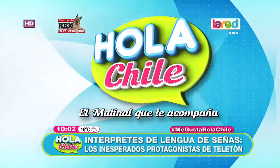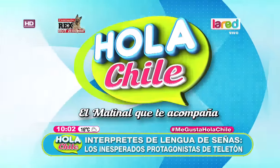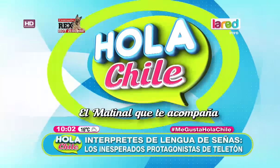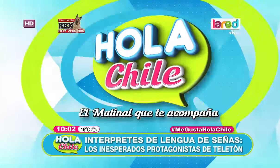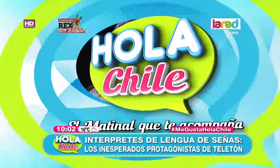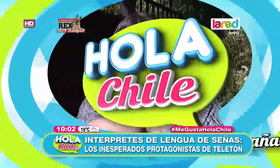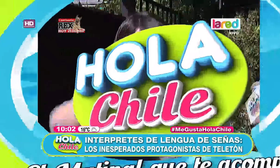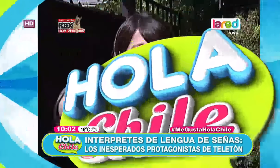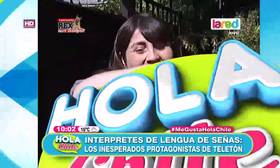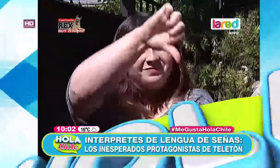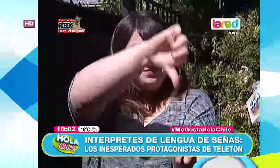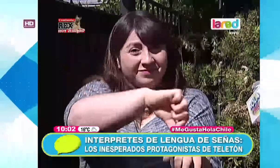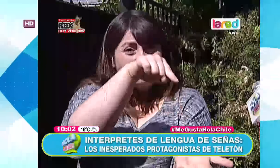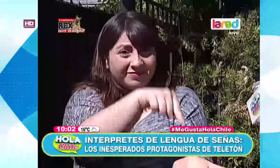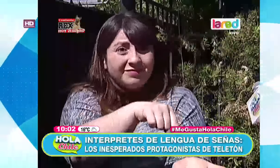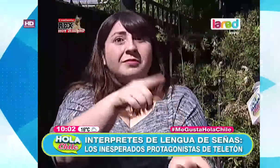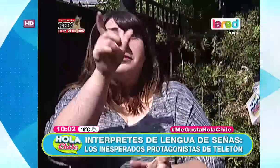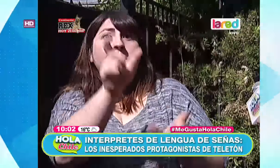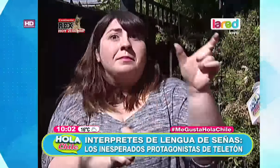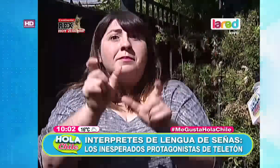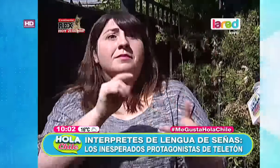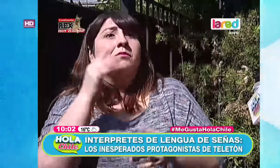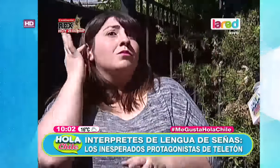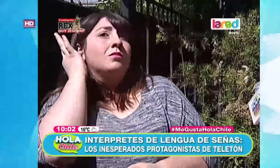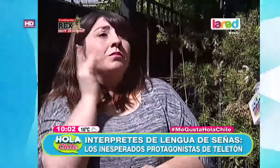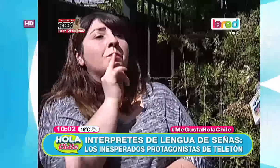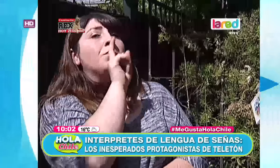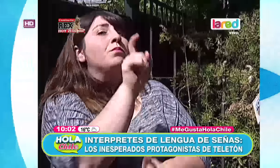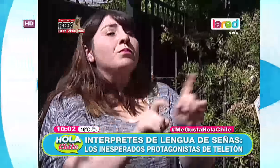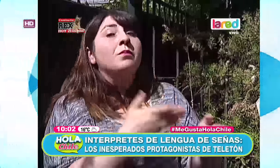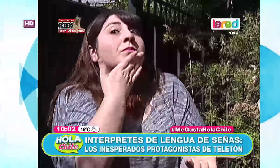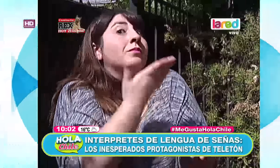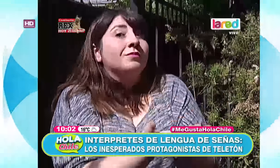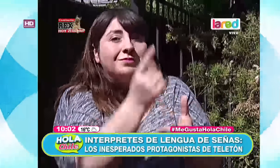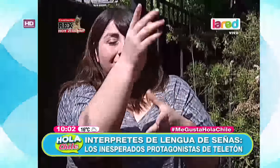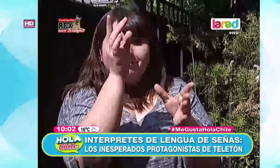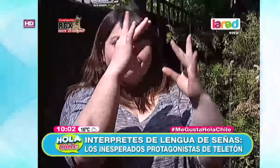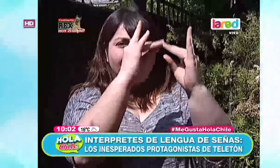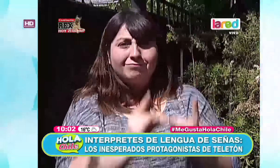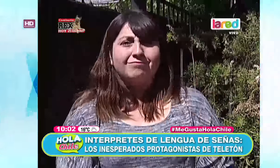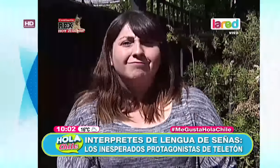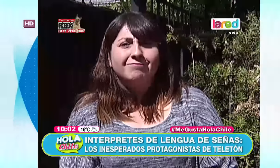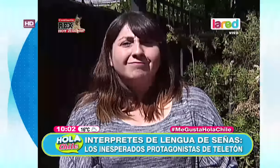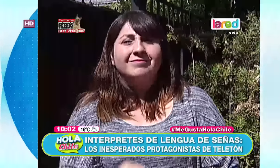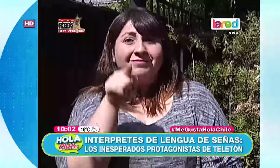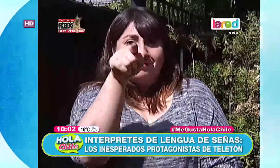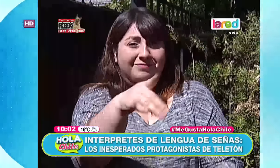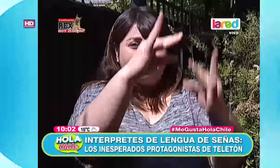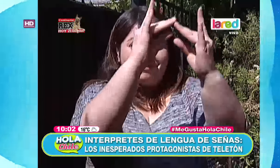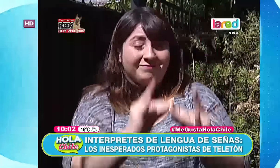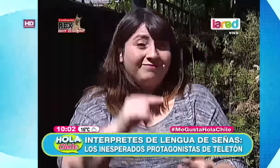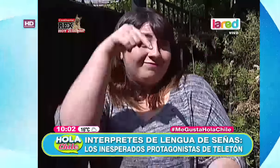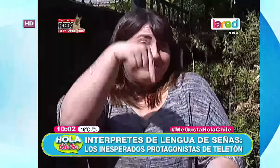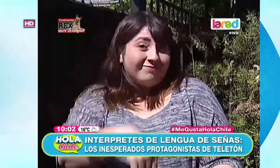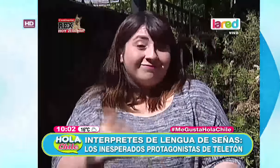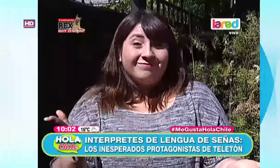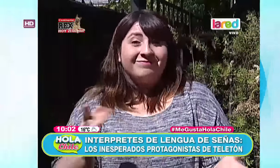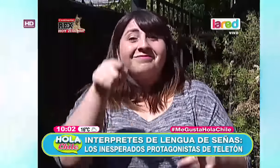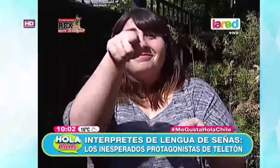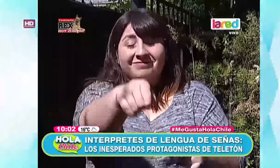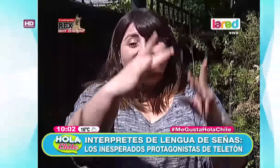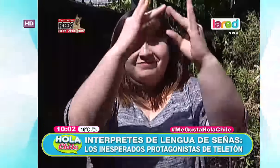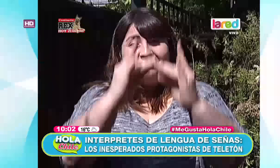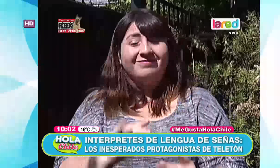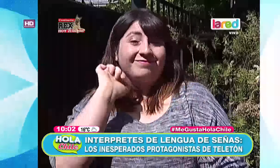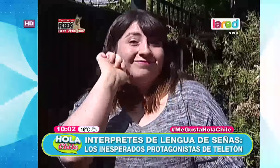que se murió Tite en la capital. Y las mujeres preguntan cuándo lo van a enterrar. A Tite lo entierran